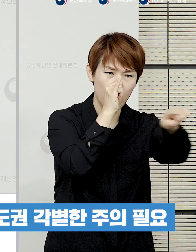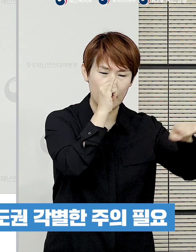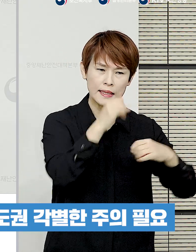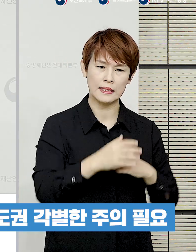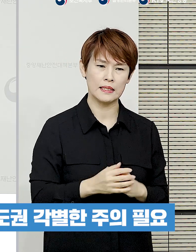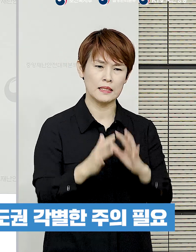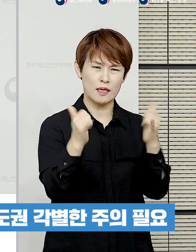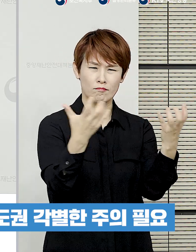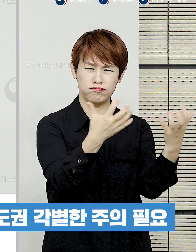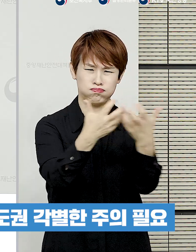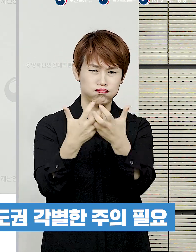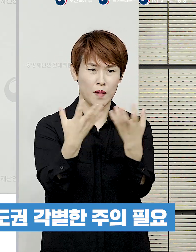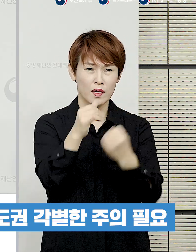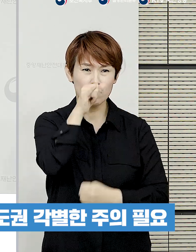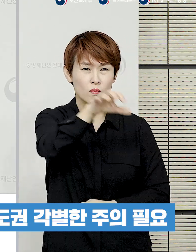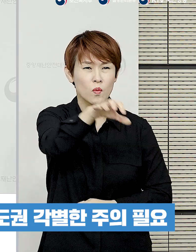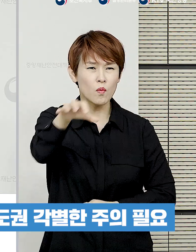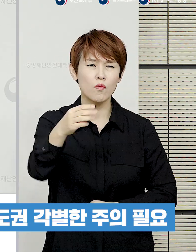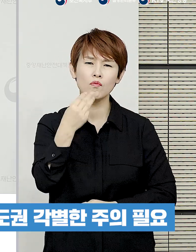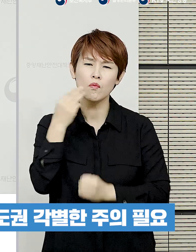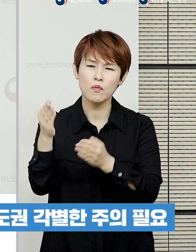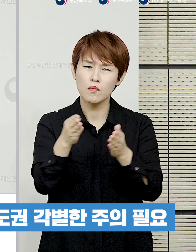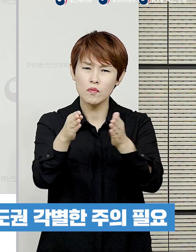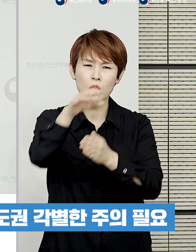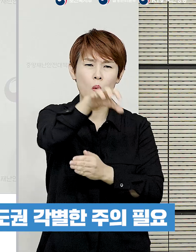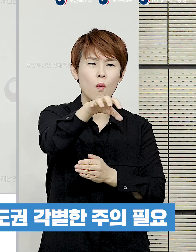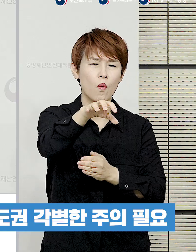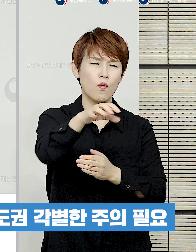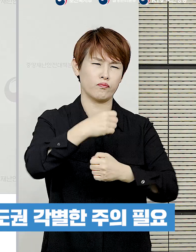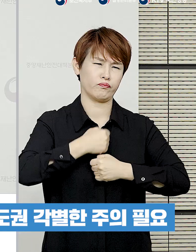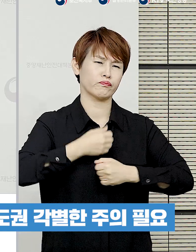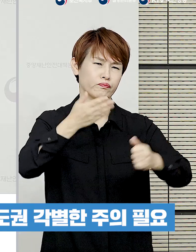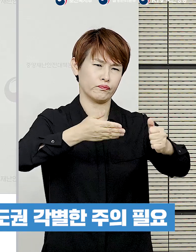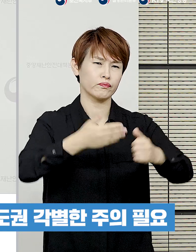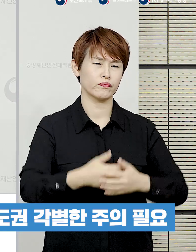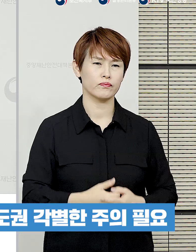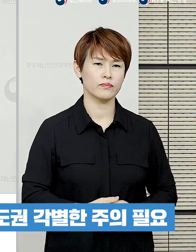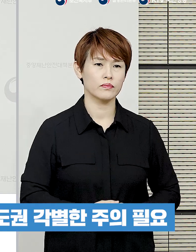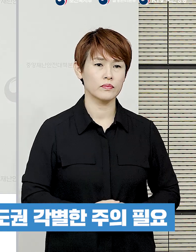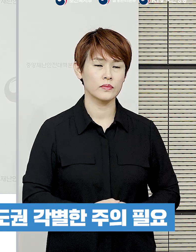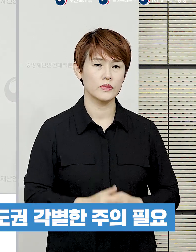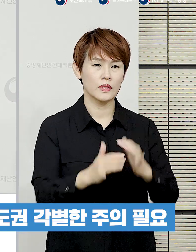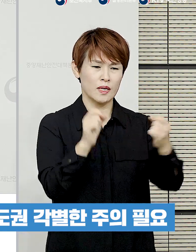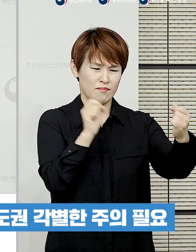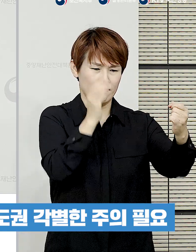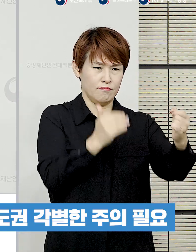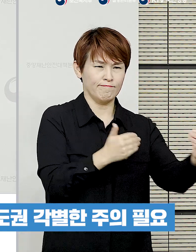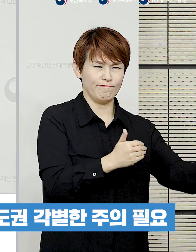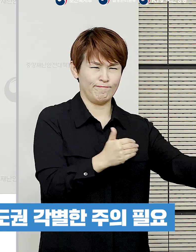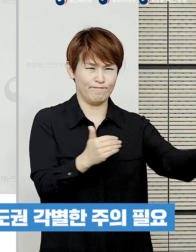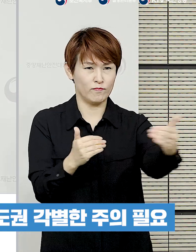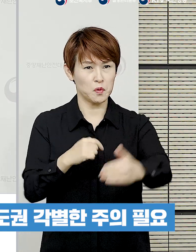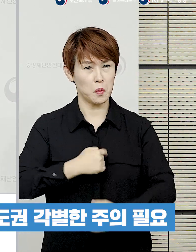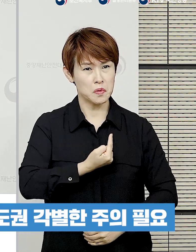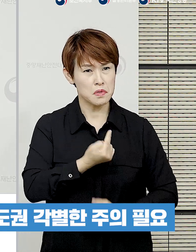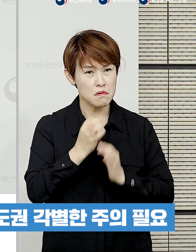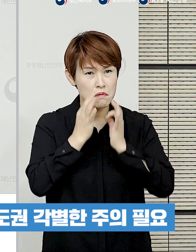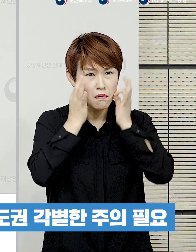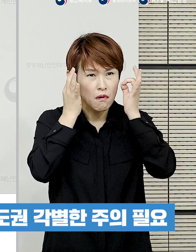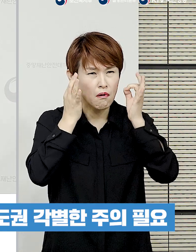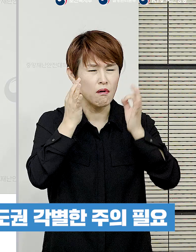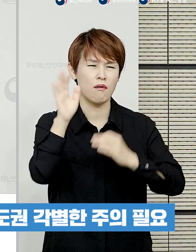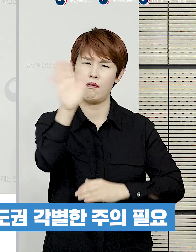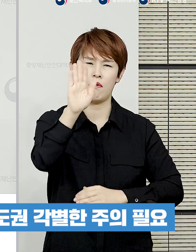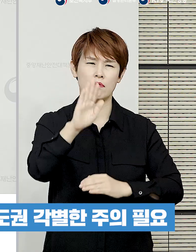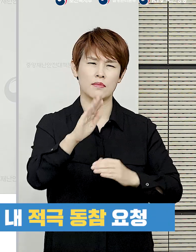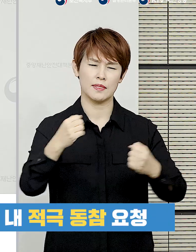밀도가 높은 수도권에 계시는 분들의 각별한 주의가 필요합니다. 사회적 거리두기의 성과는 혼자만의 노력으로 결코